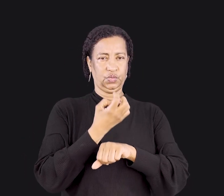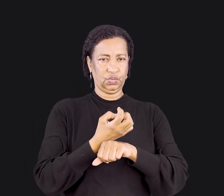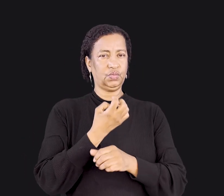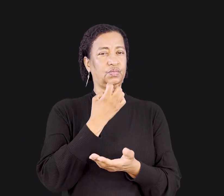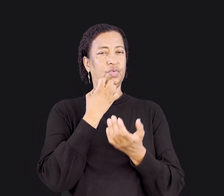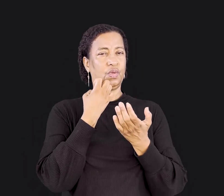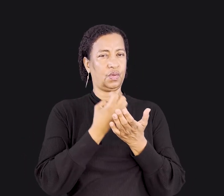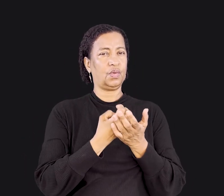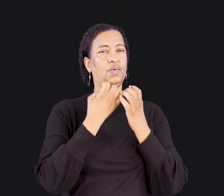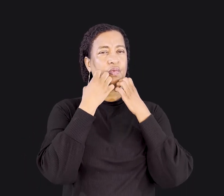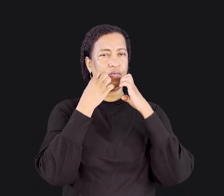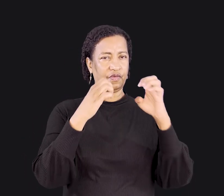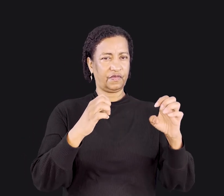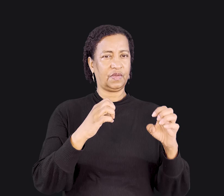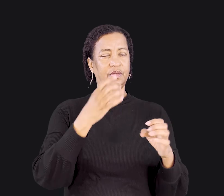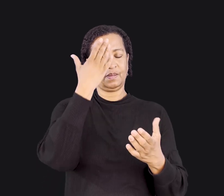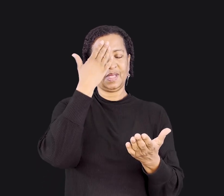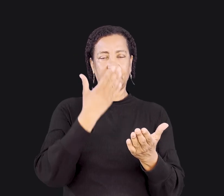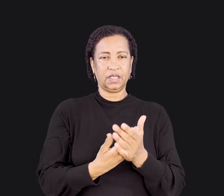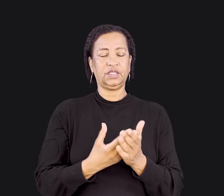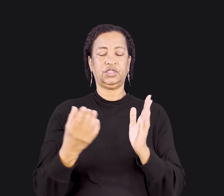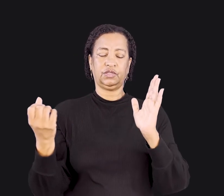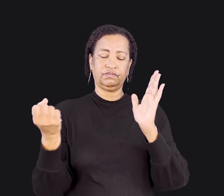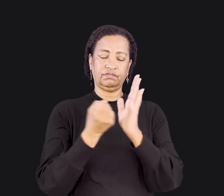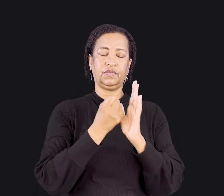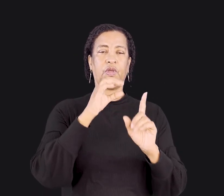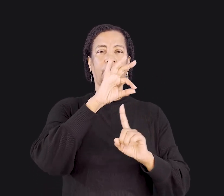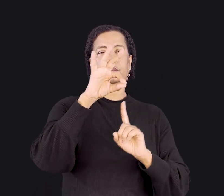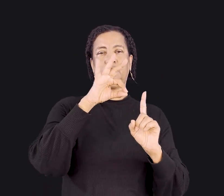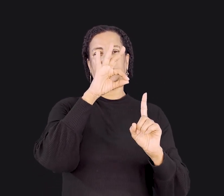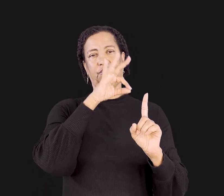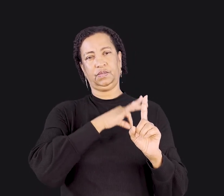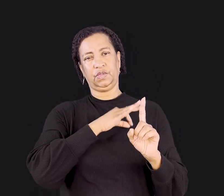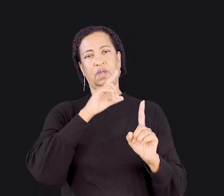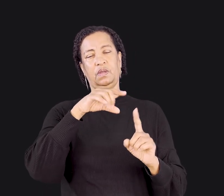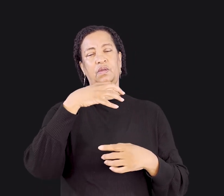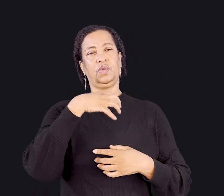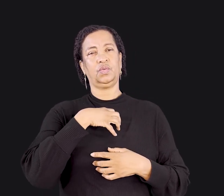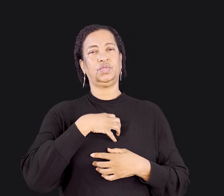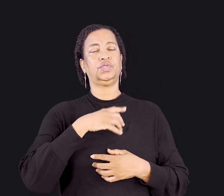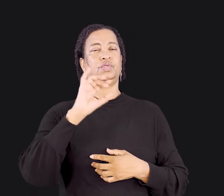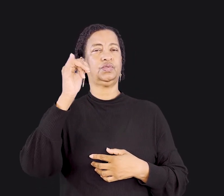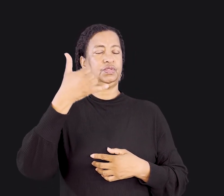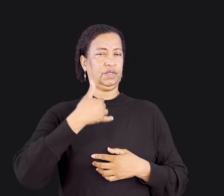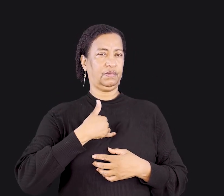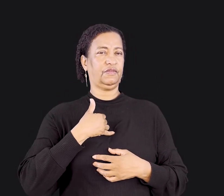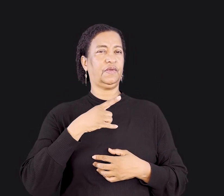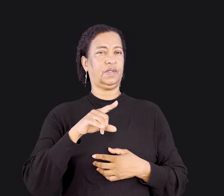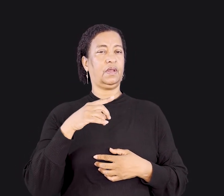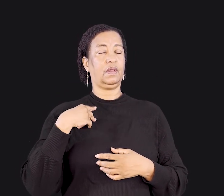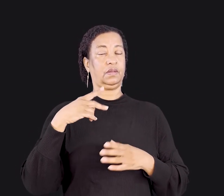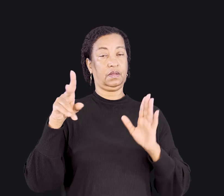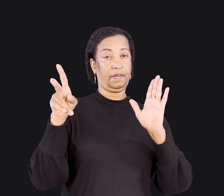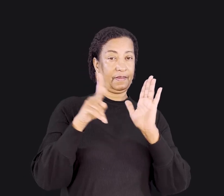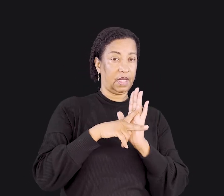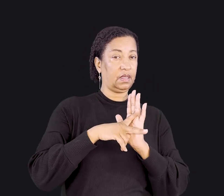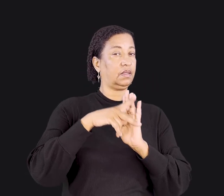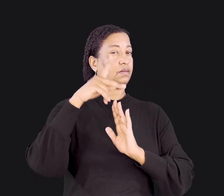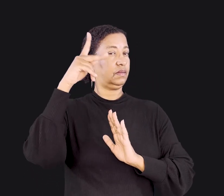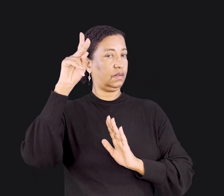no Evangelho e fomos selados pelo Espírito Santo. Essa é a maneira de Deus dizer: isso me pertence. Deus